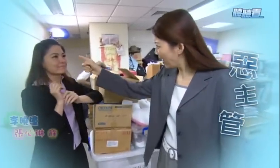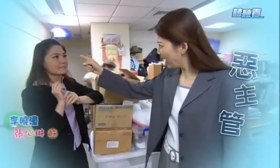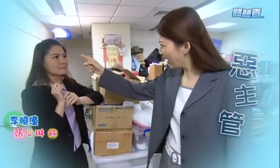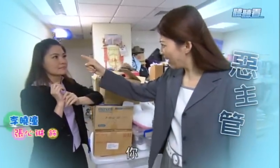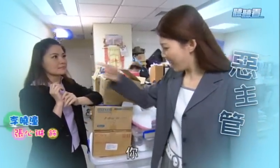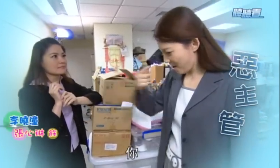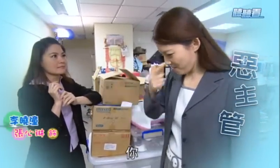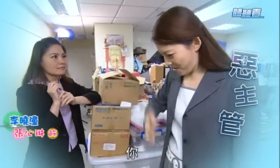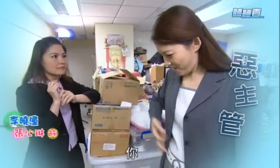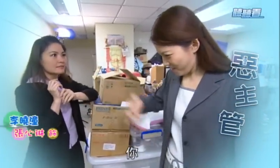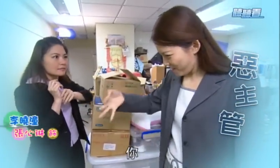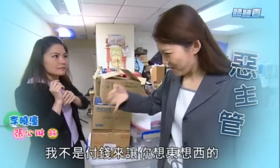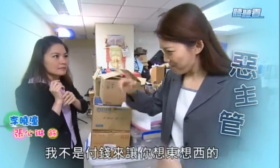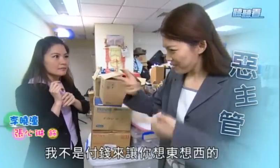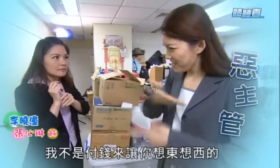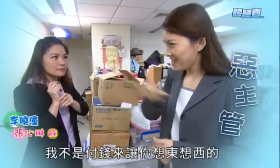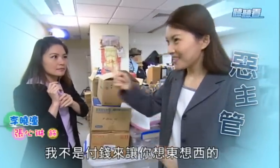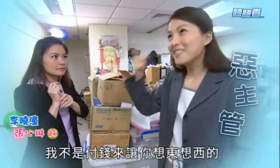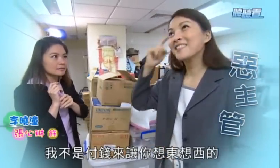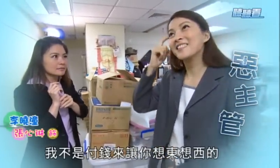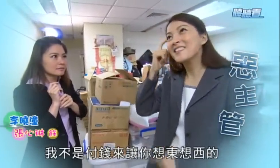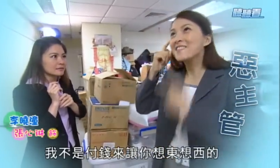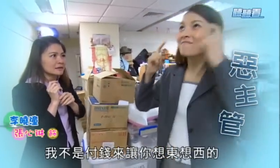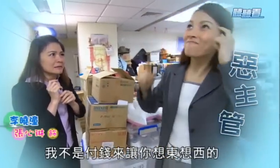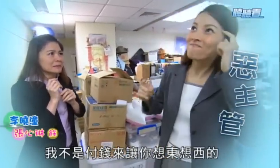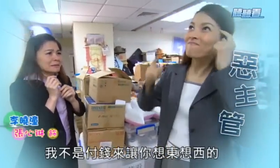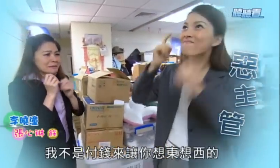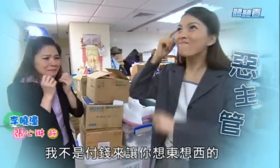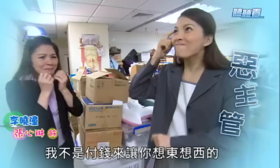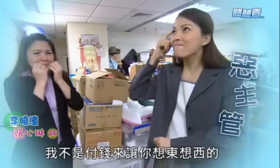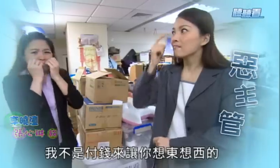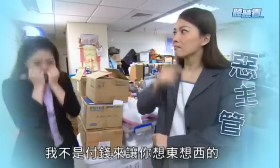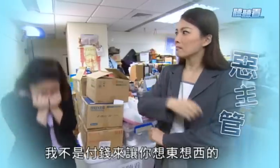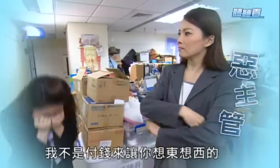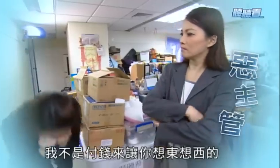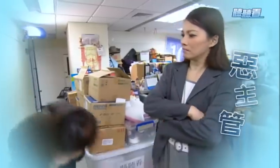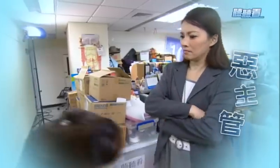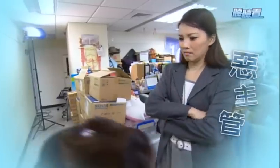哎，你，我不是付钱来让你想东想西的。